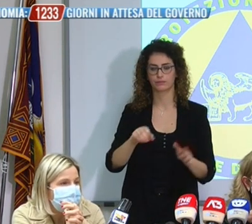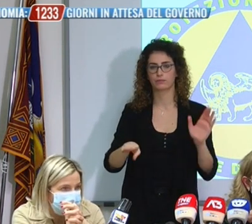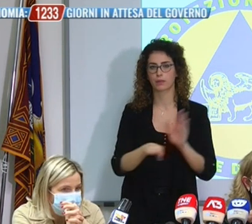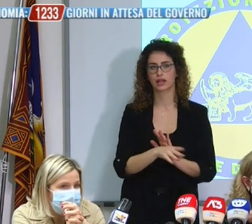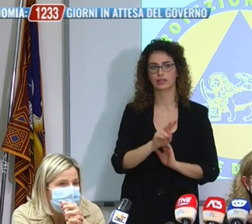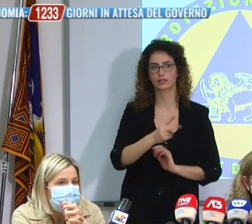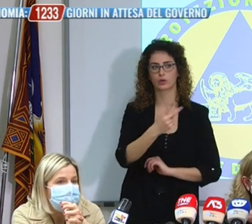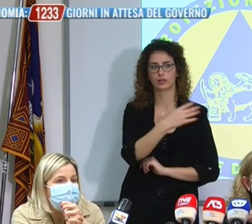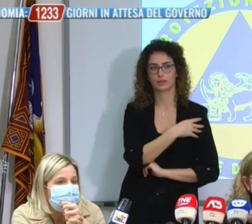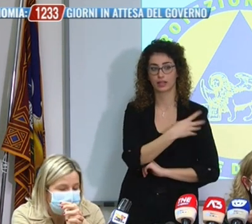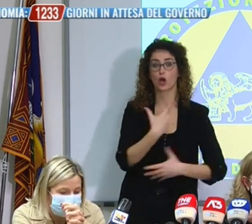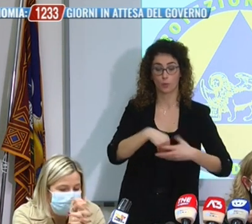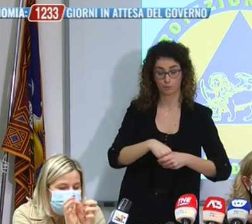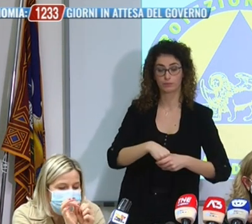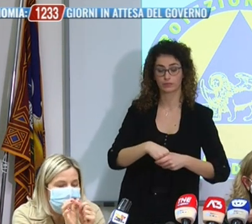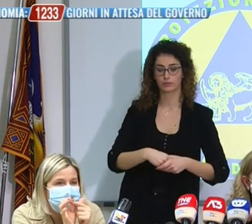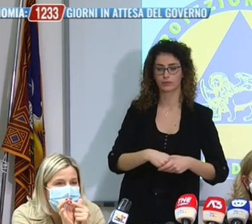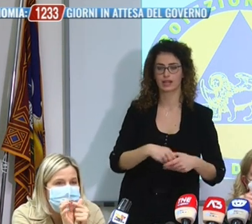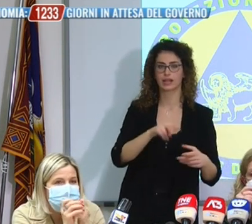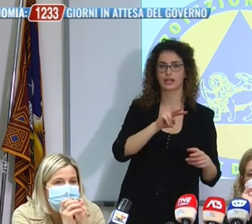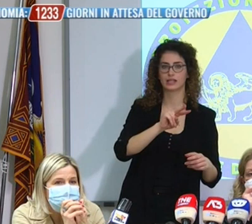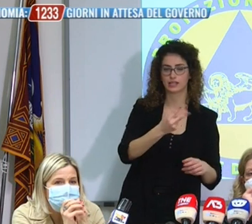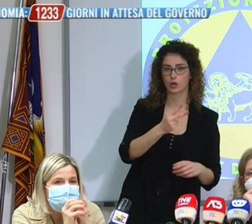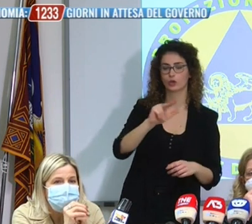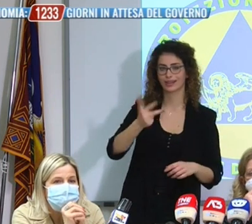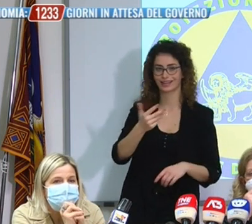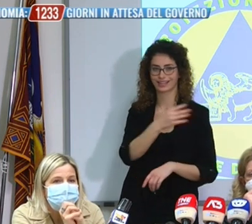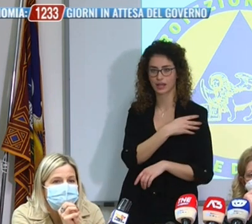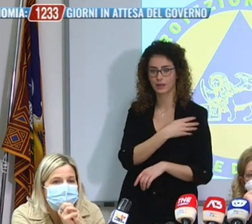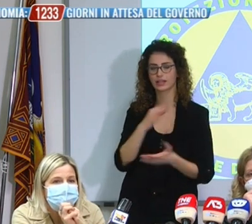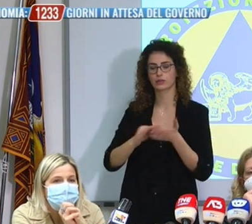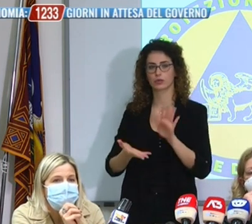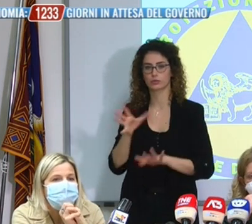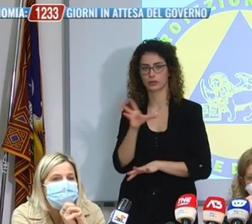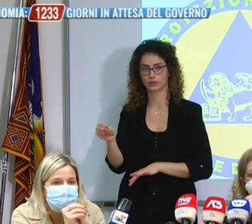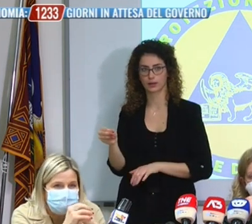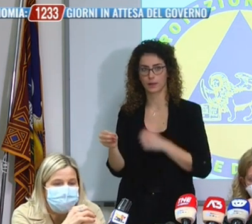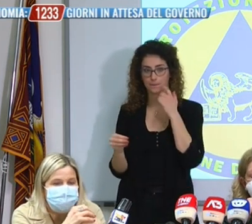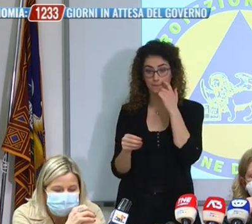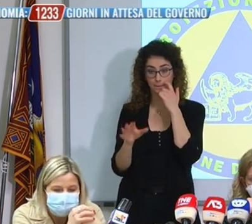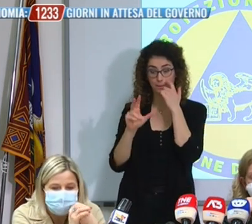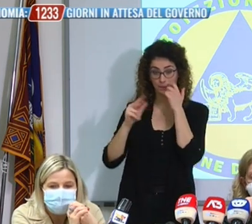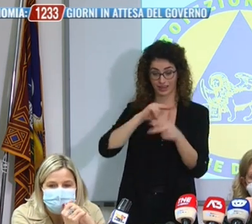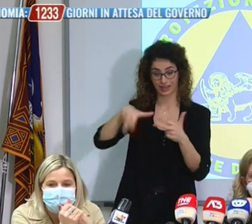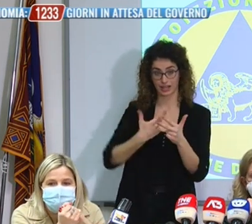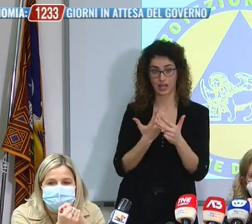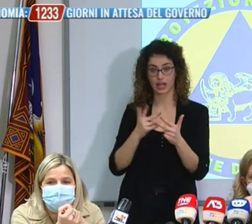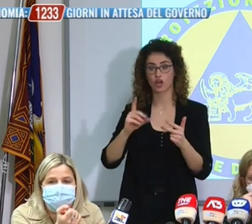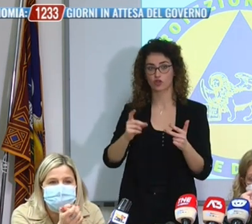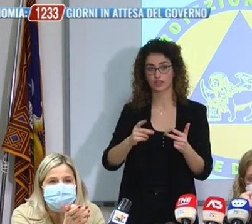media. Compresa la seconda. Quindi per queste tre aree da giovedì didattica a